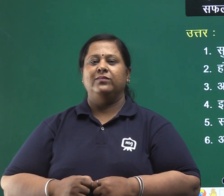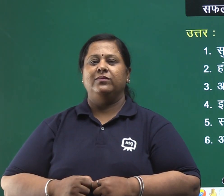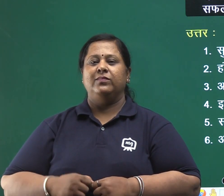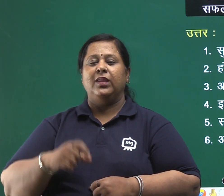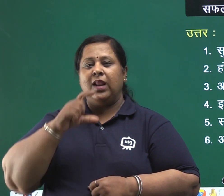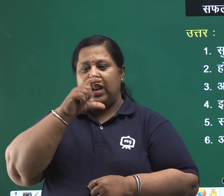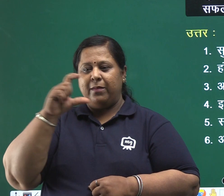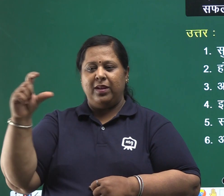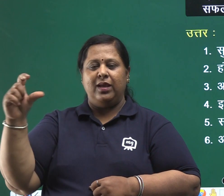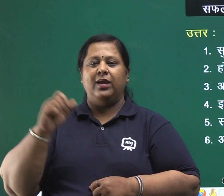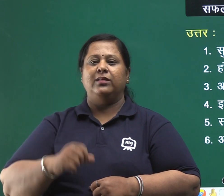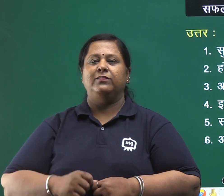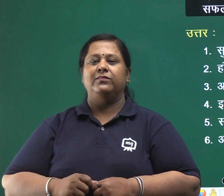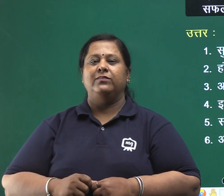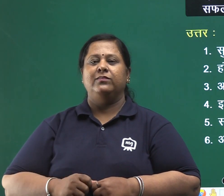निम्नलिखित